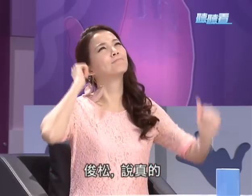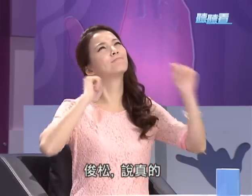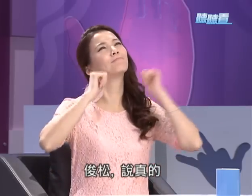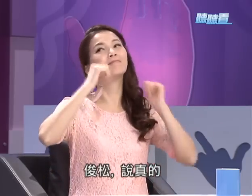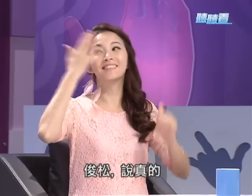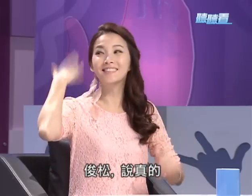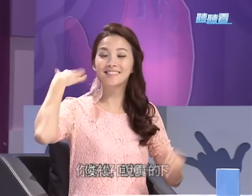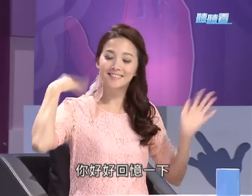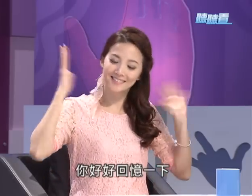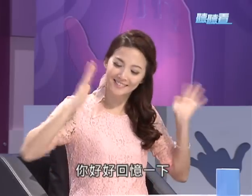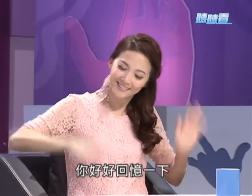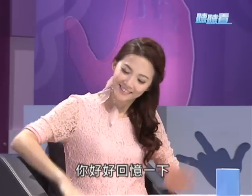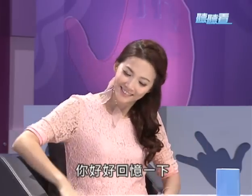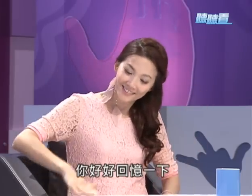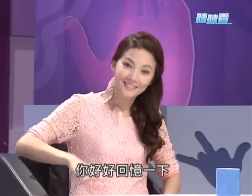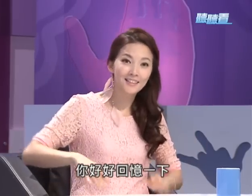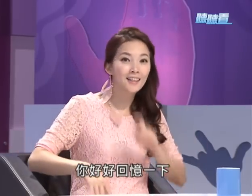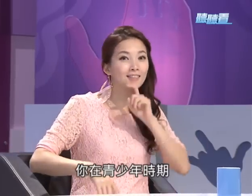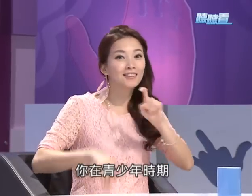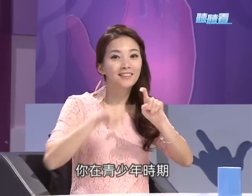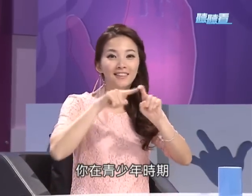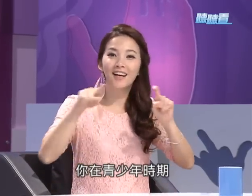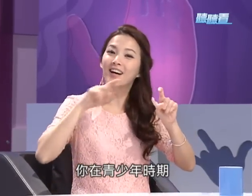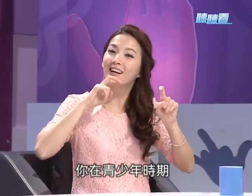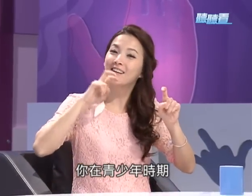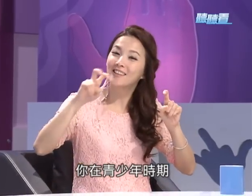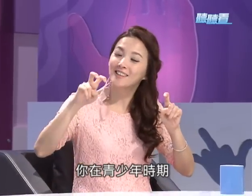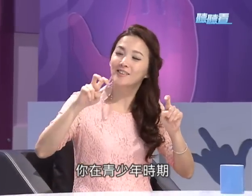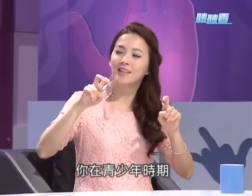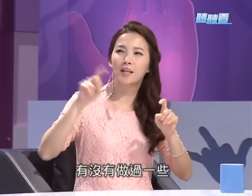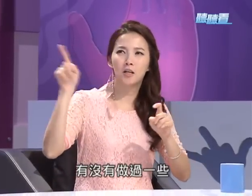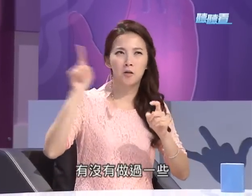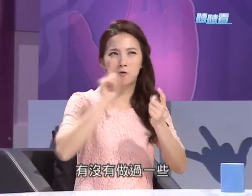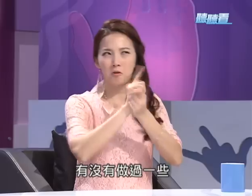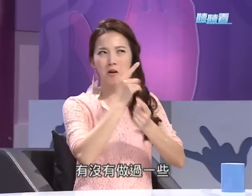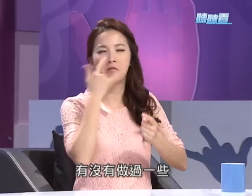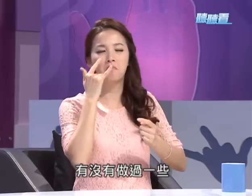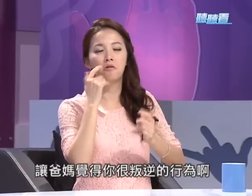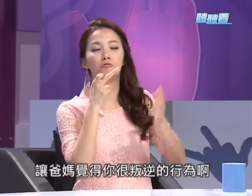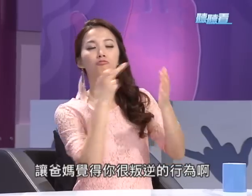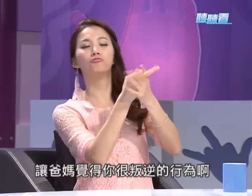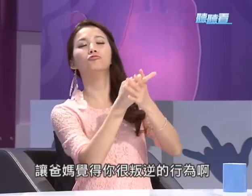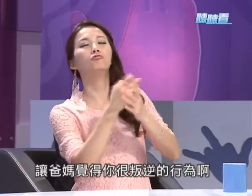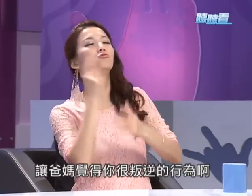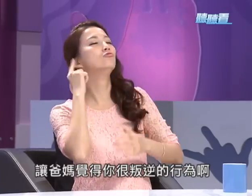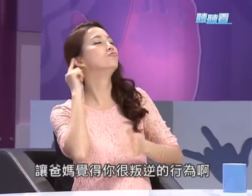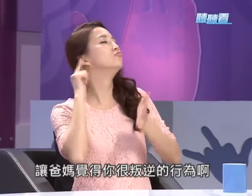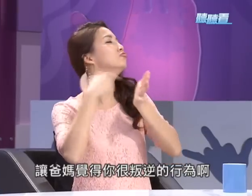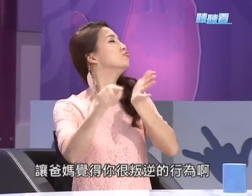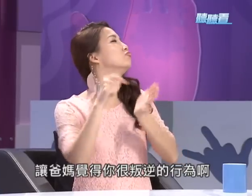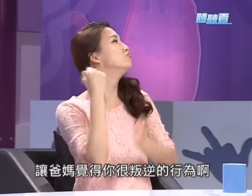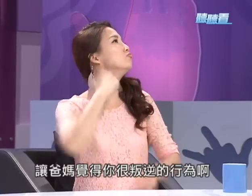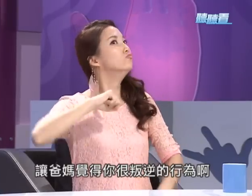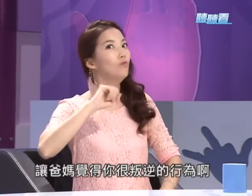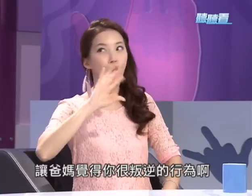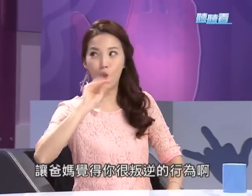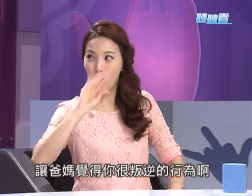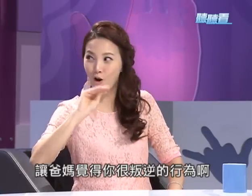的，你好好回忆一下，你在青少年时期有没有做过一些让爸妈觉得你很叛逆的行为